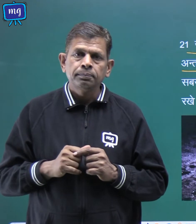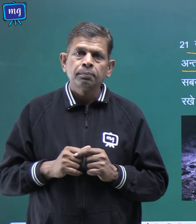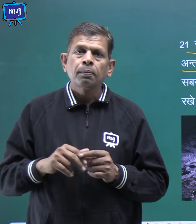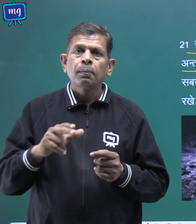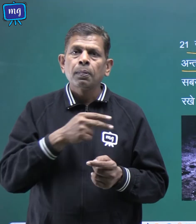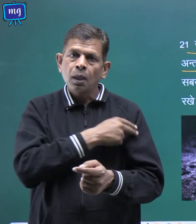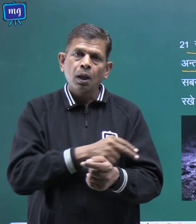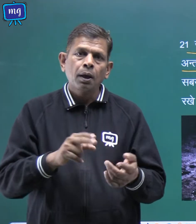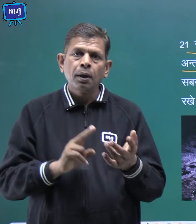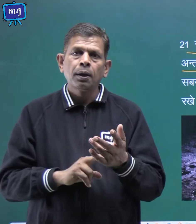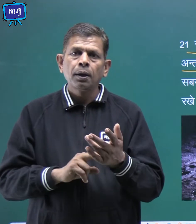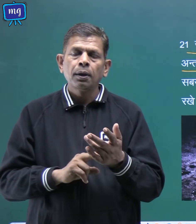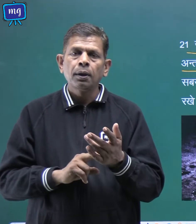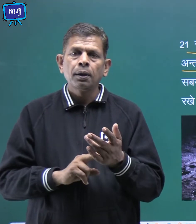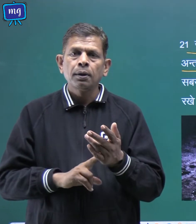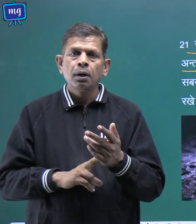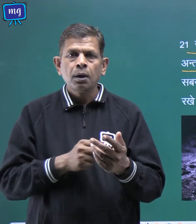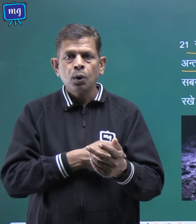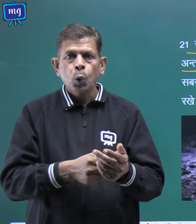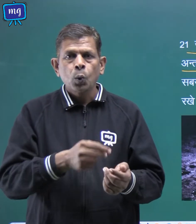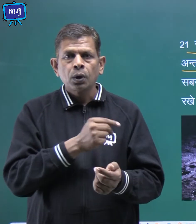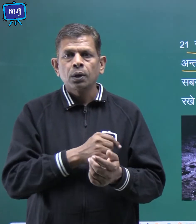नील आर्मस्ट्रॉन्ग ने